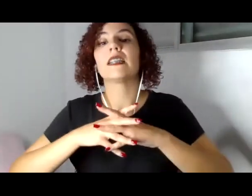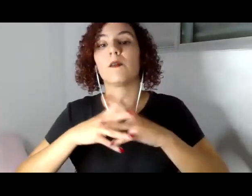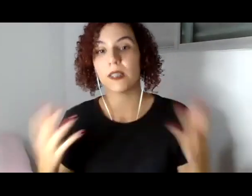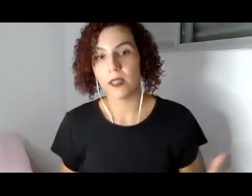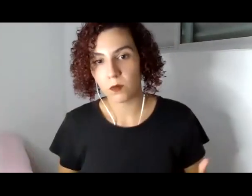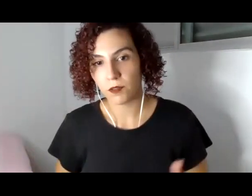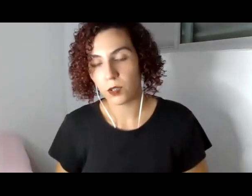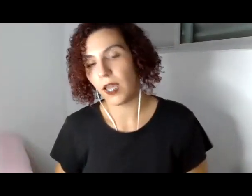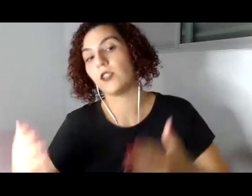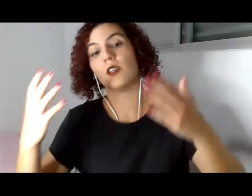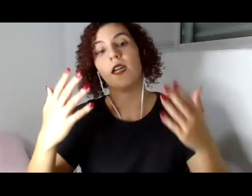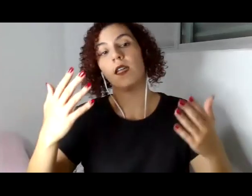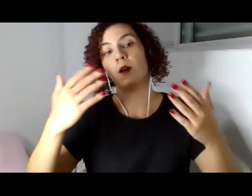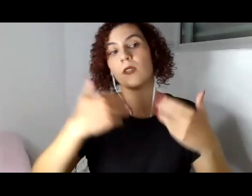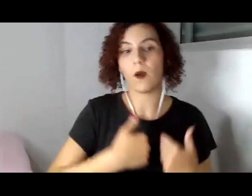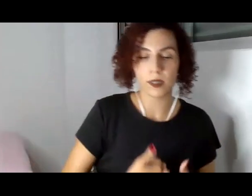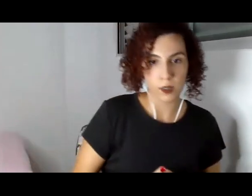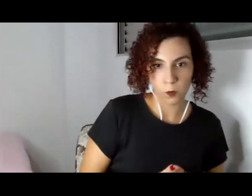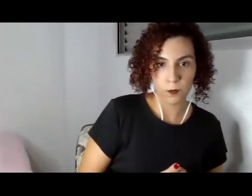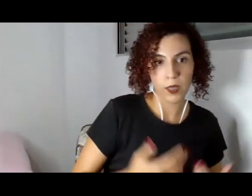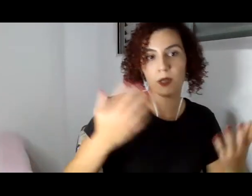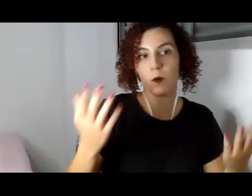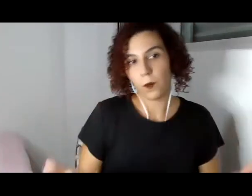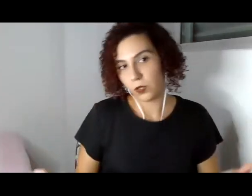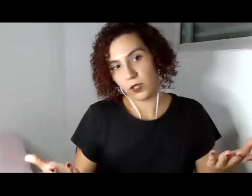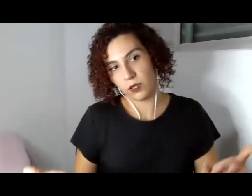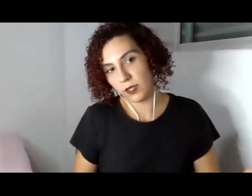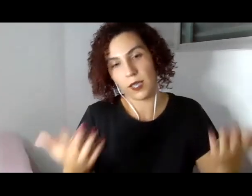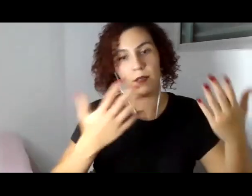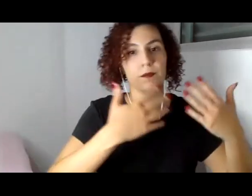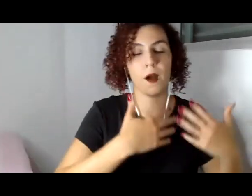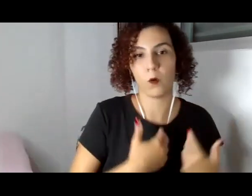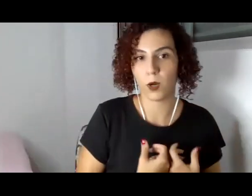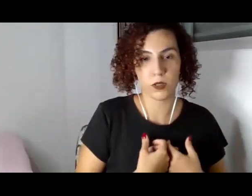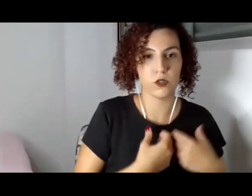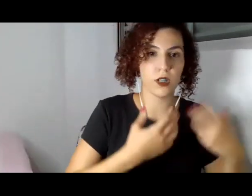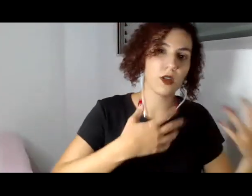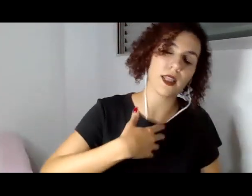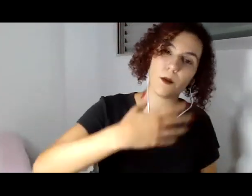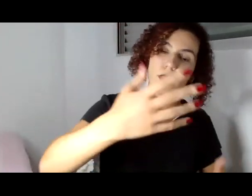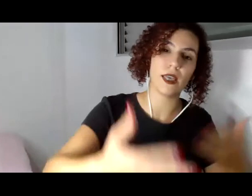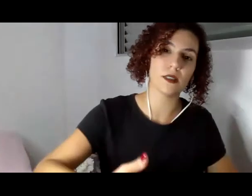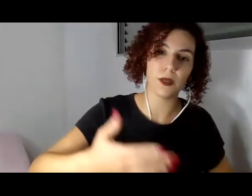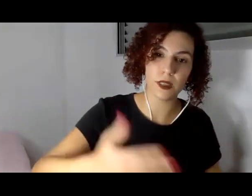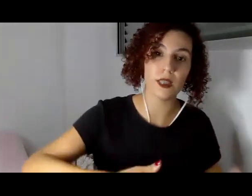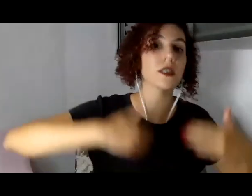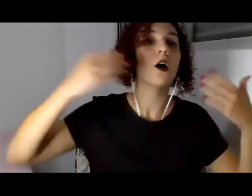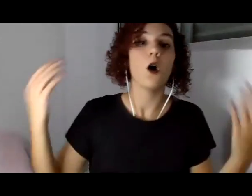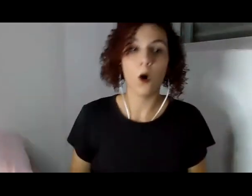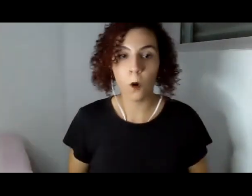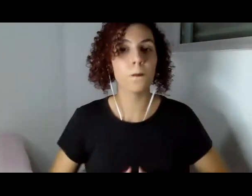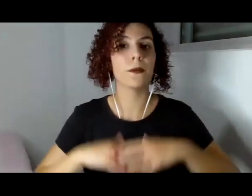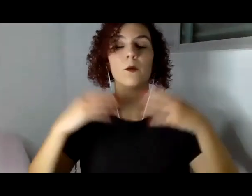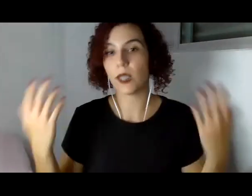nap@unibh.br. Também sintam-se à vontade, eu tenho acesso ao e-mail, então pode ser alguma coisa direcionada a mim e essa